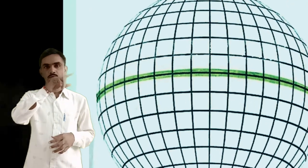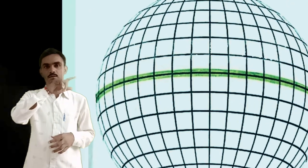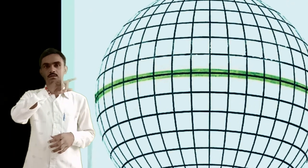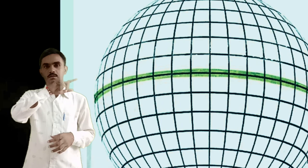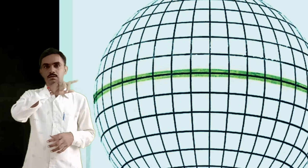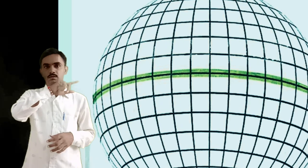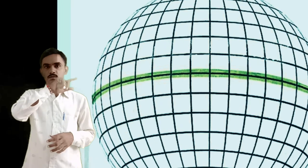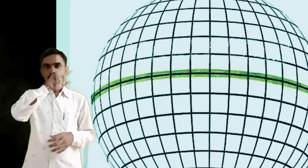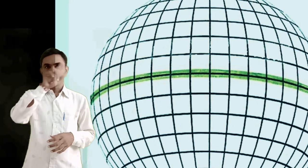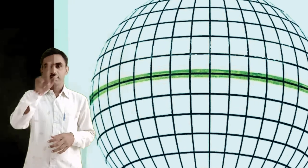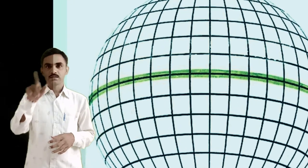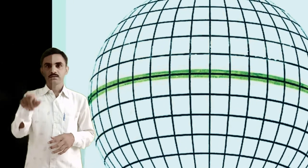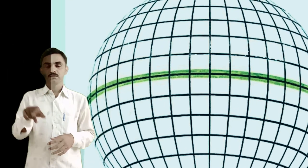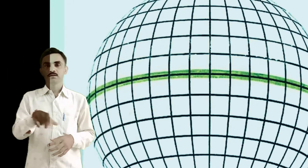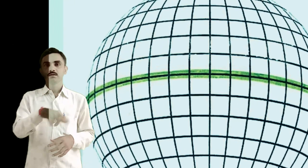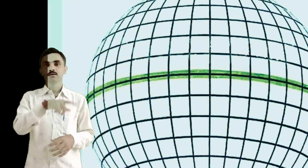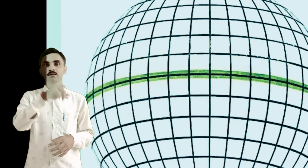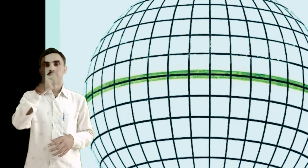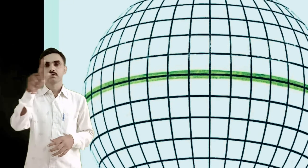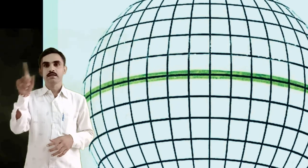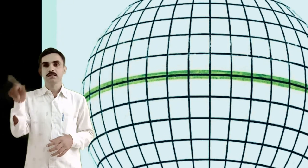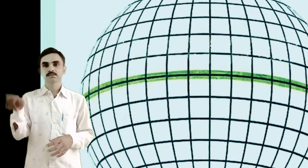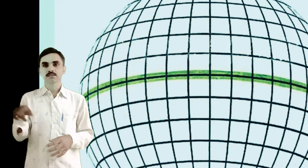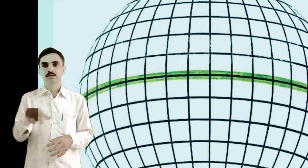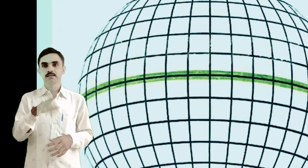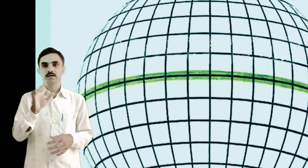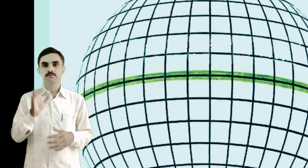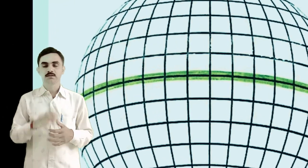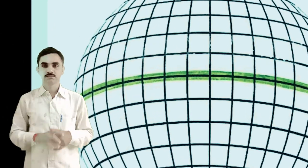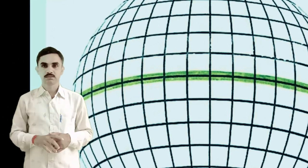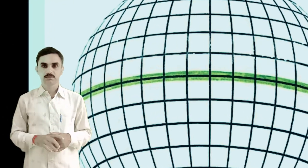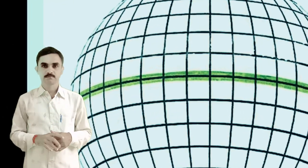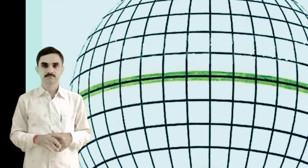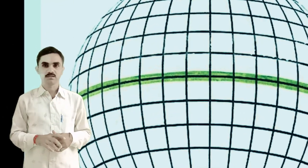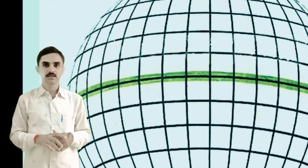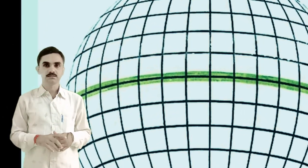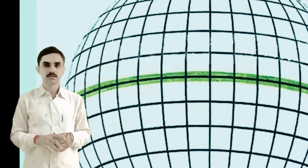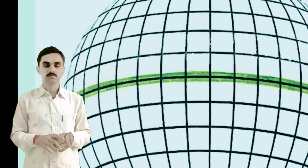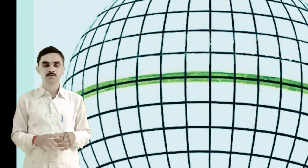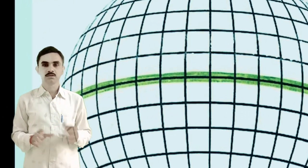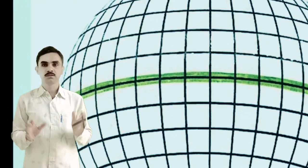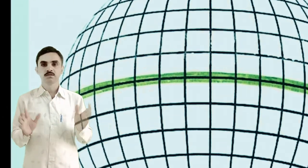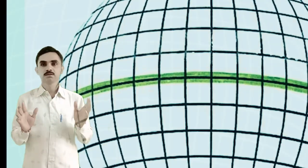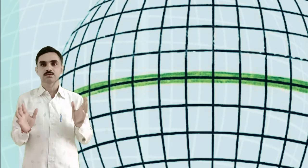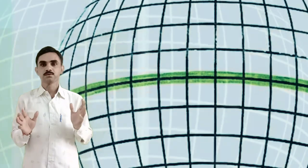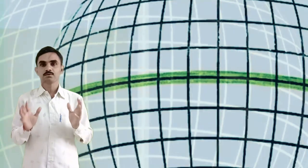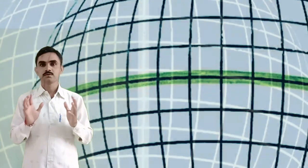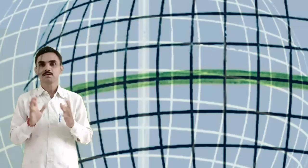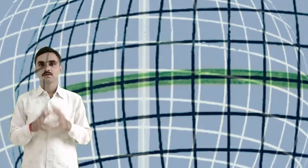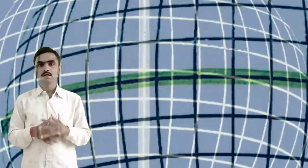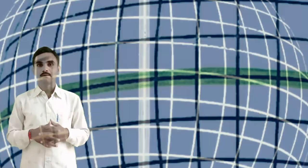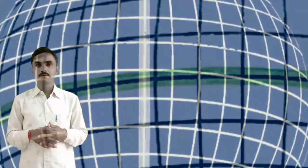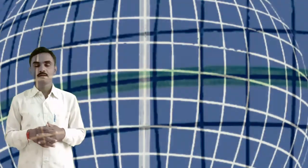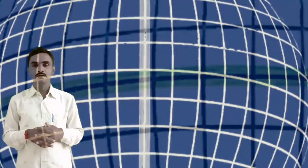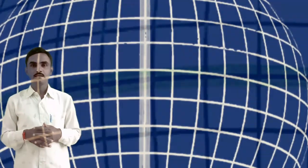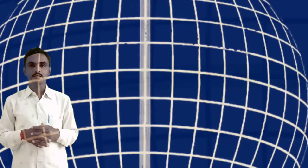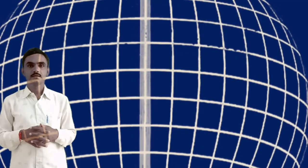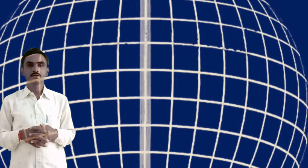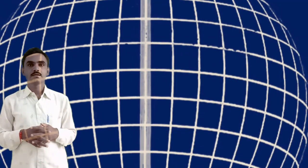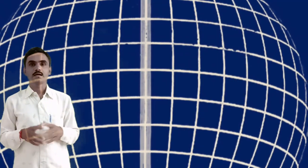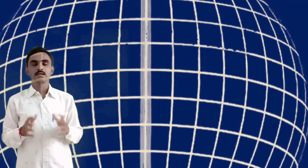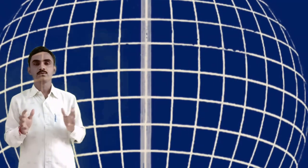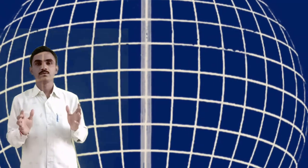ઉપર ભારત કયા સ્થાને આવેલ છે એ જાણવું હોય તો